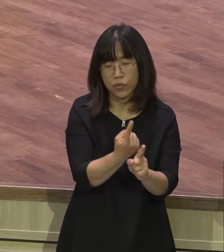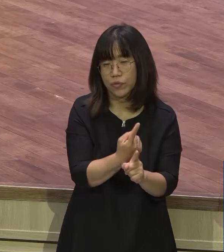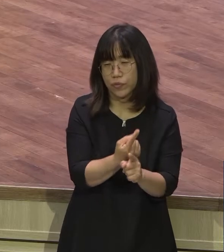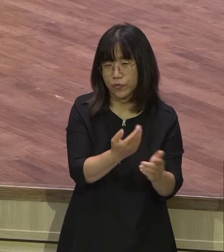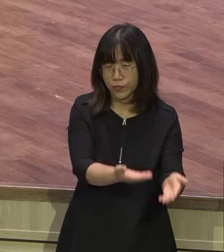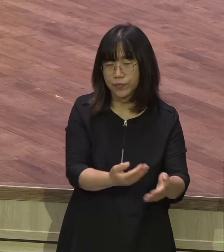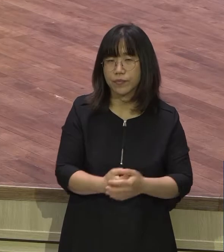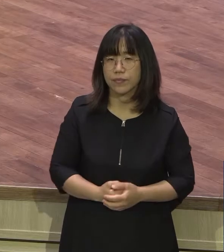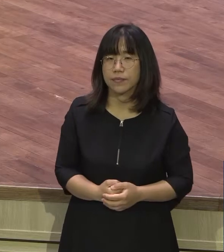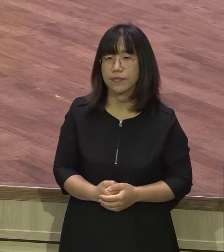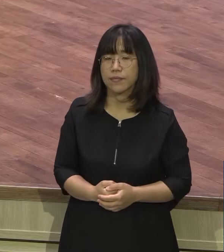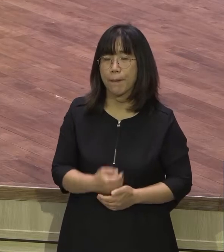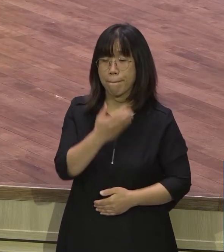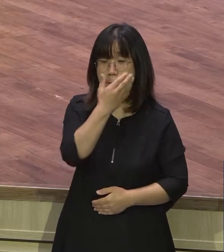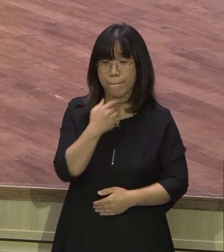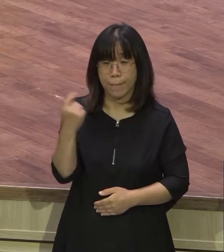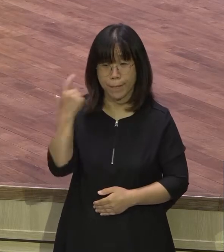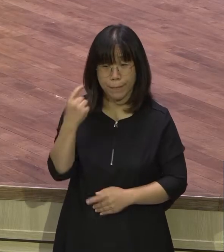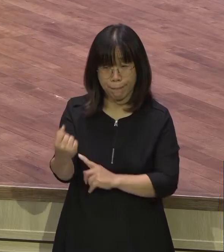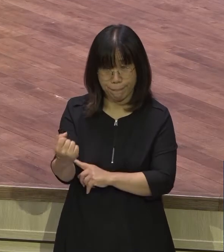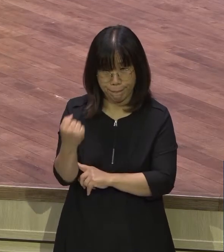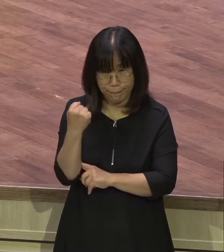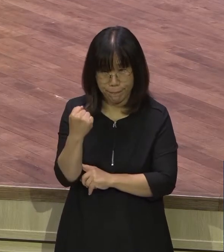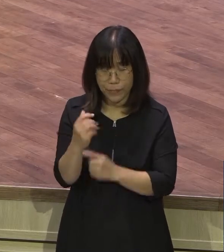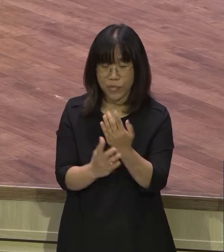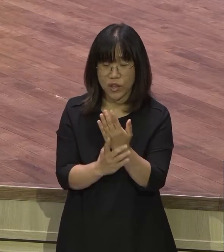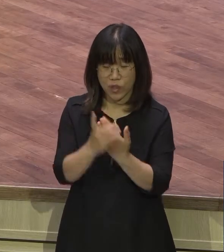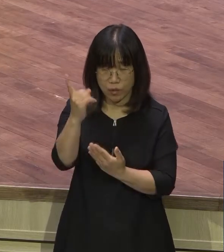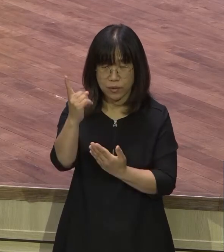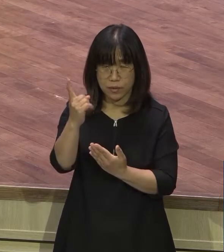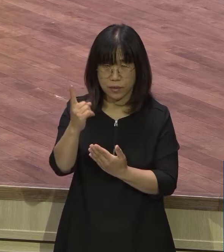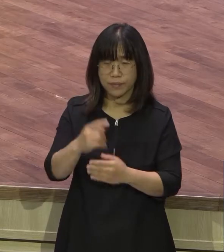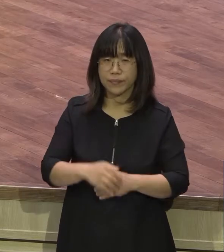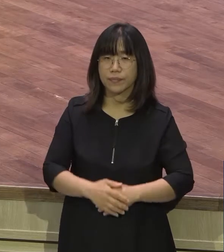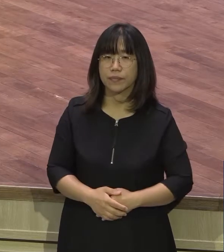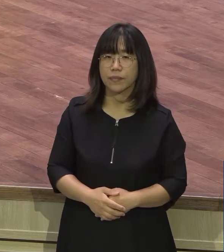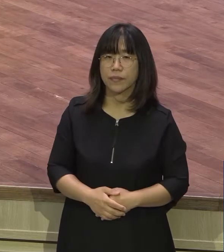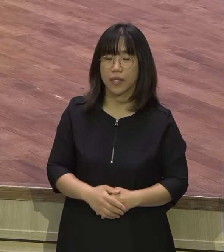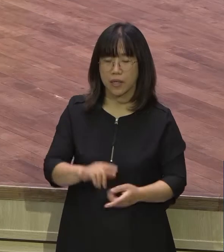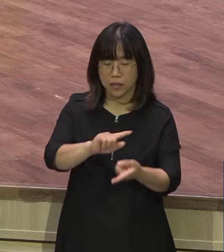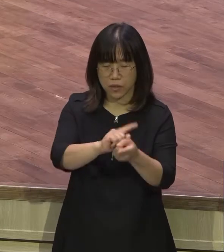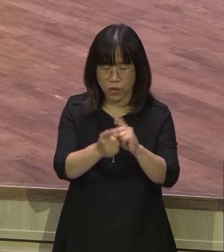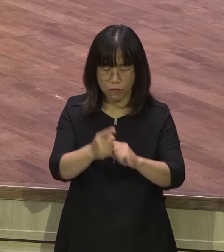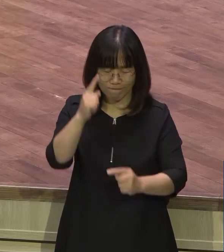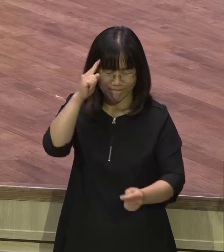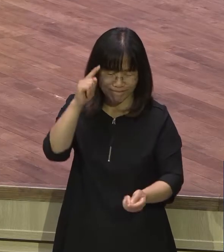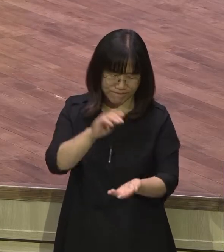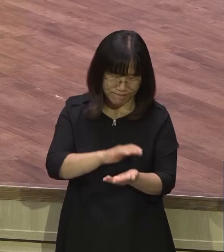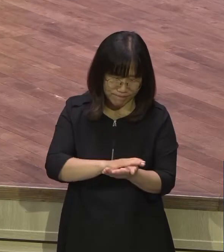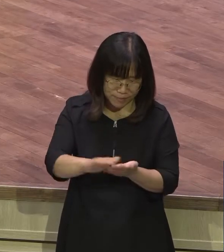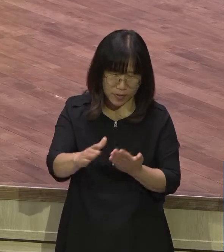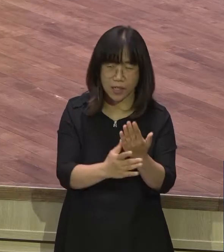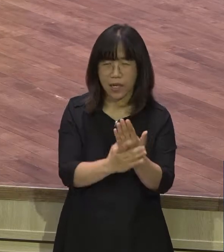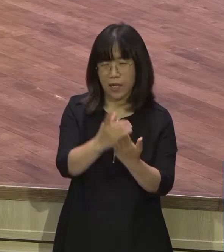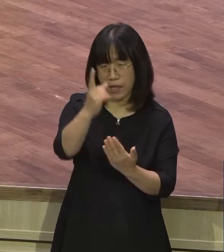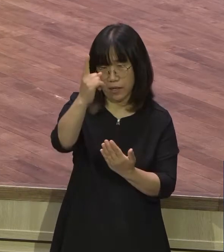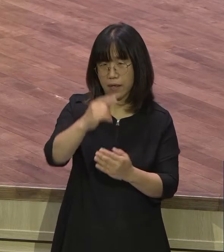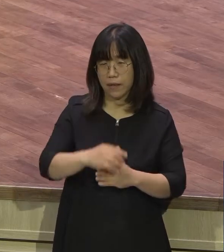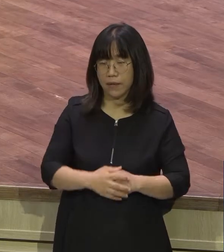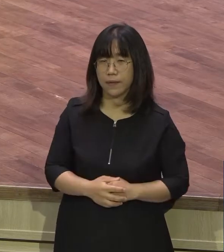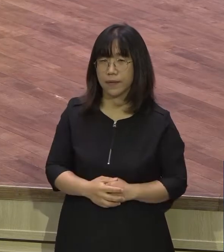그게 복음이잖아요 그래서 원리스 하는데 피스메이커 하나 되게 하는데 우리가 하나 된 것이 너희도 하나 되라